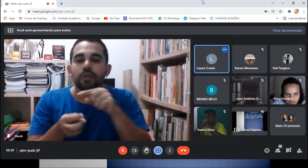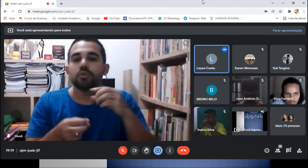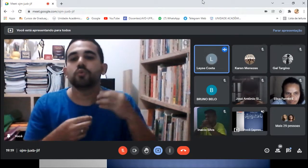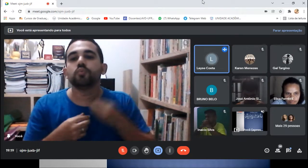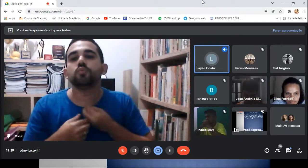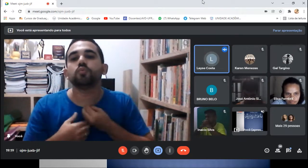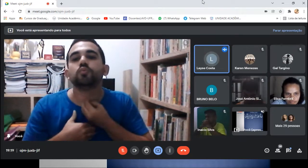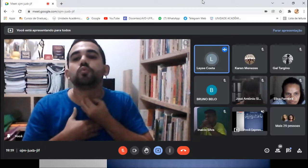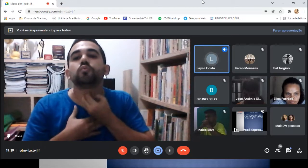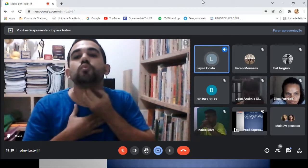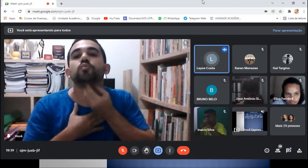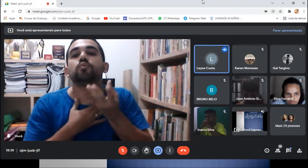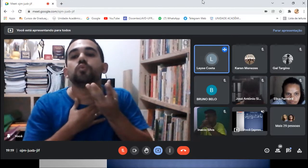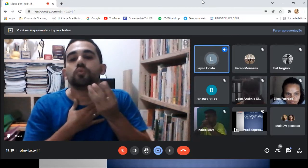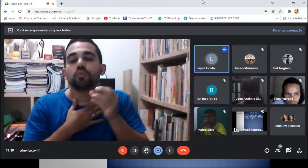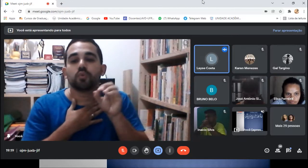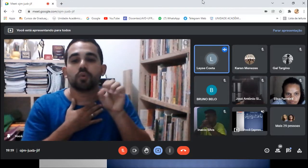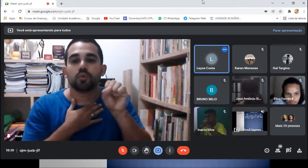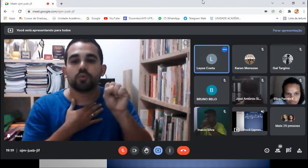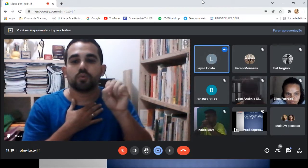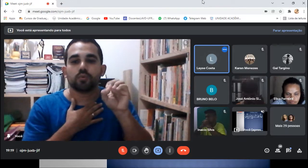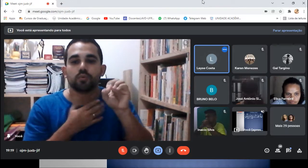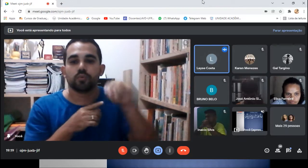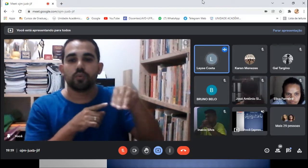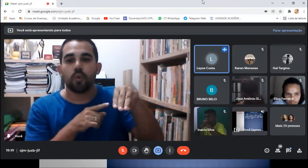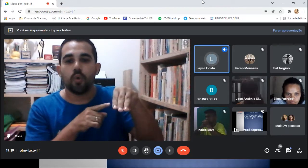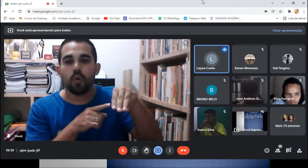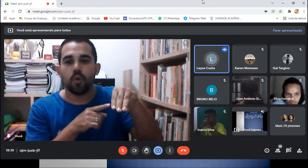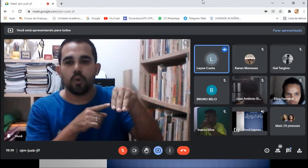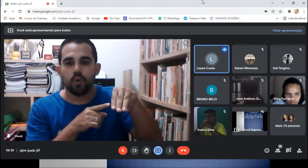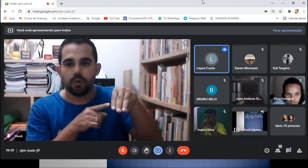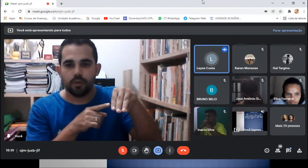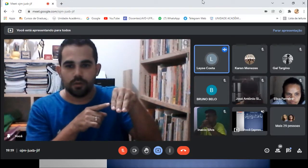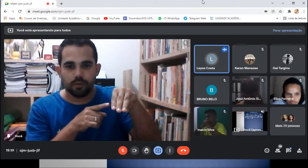Procura observar, perceber de que forma os sons,